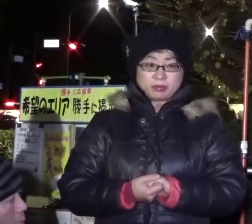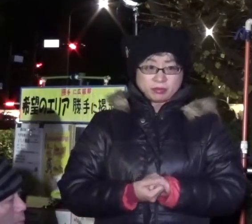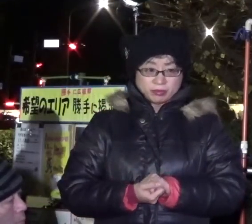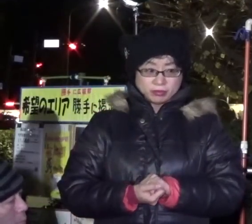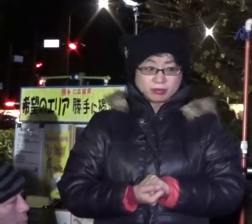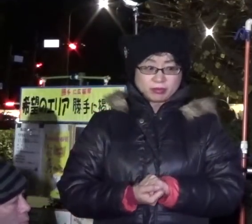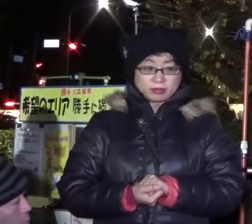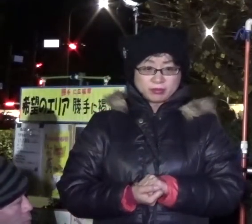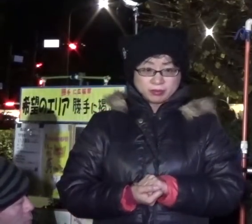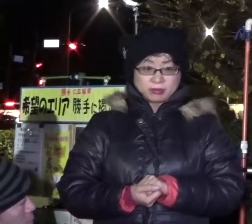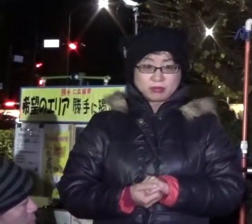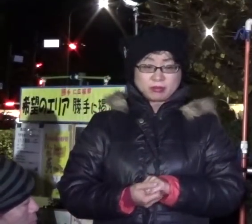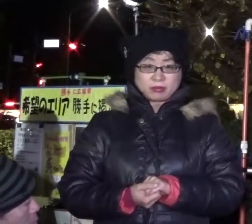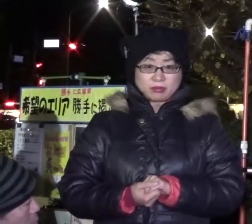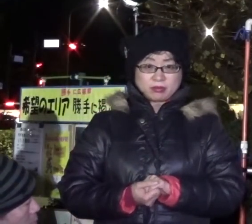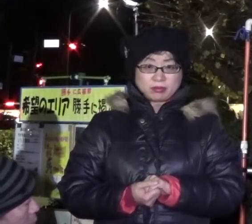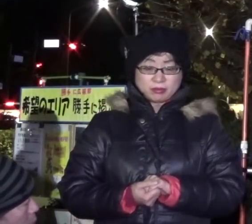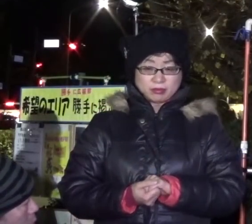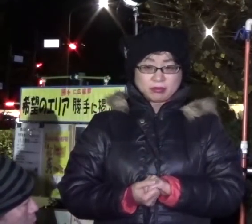思っております。